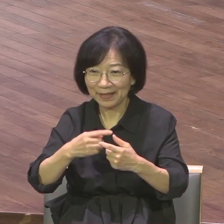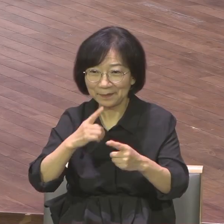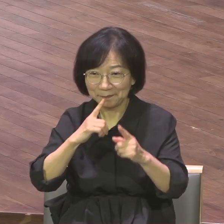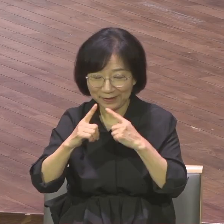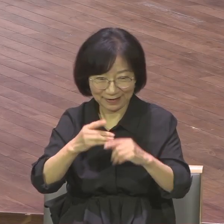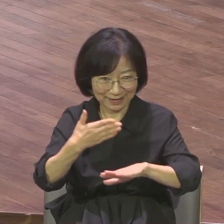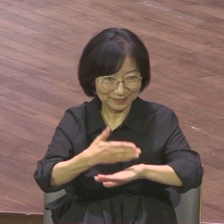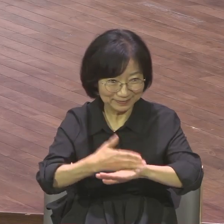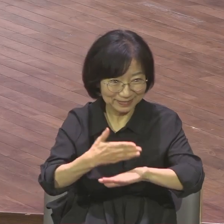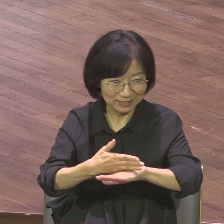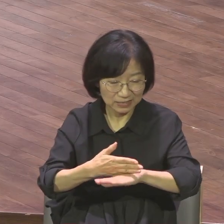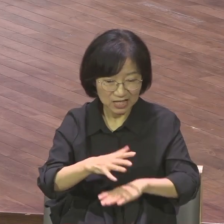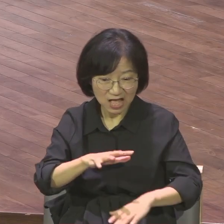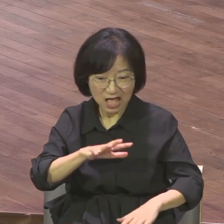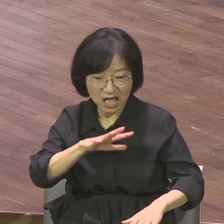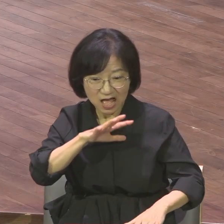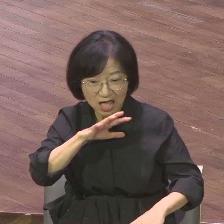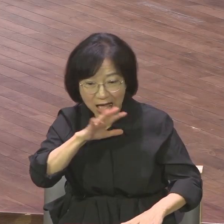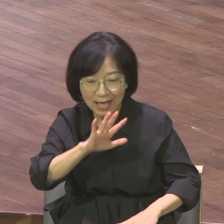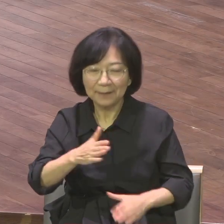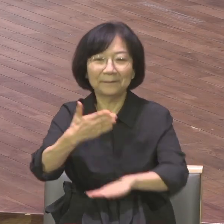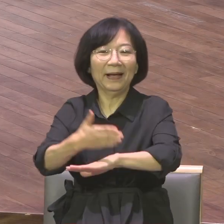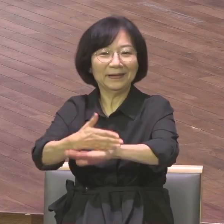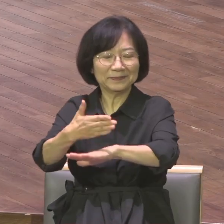감사의 최고봉에 올라라.